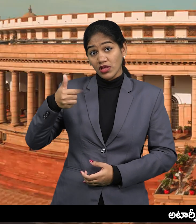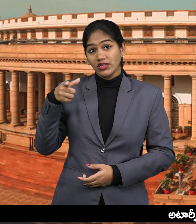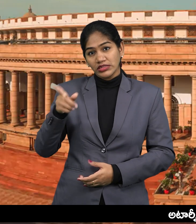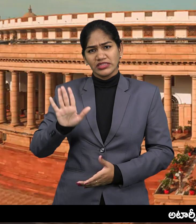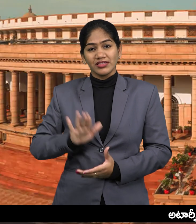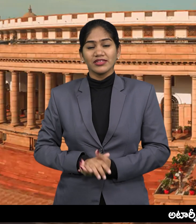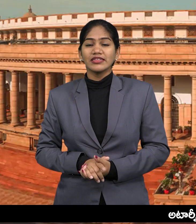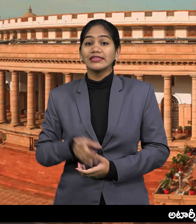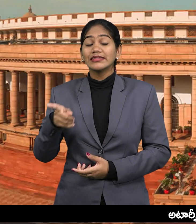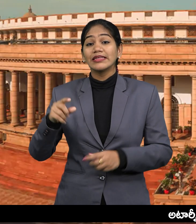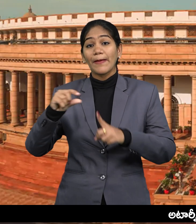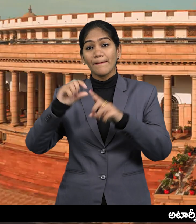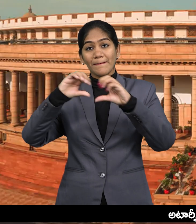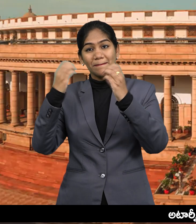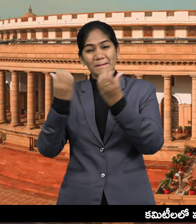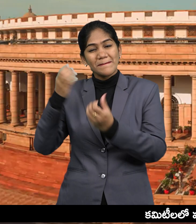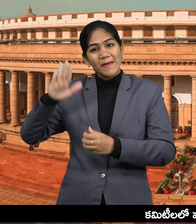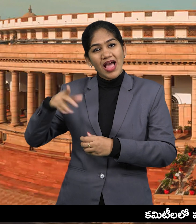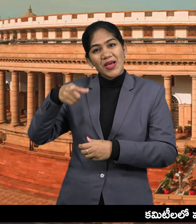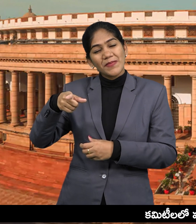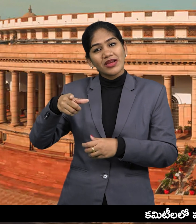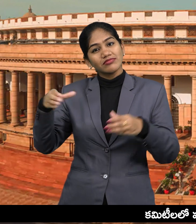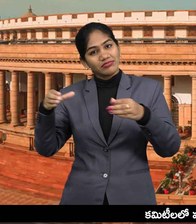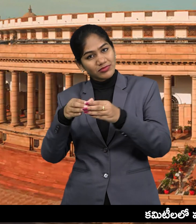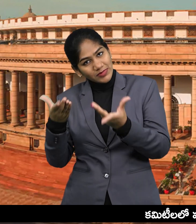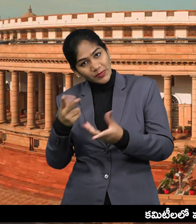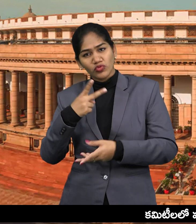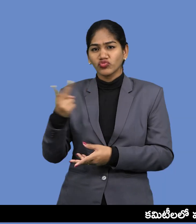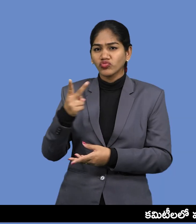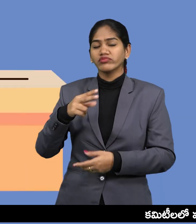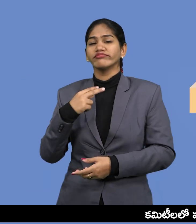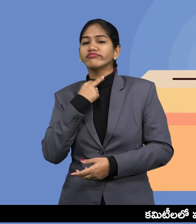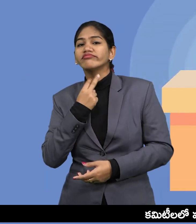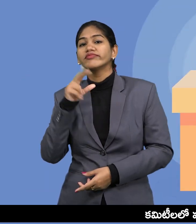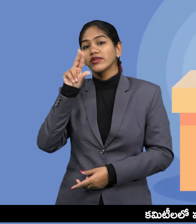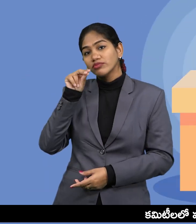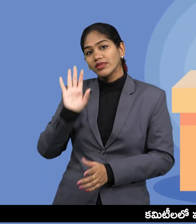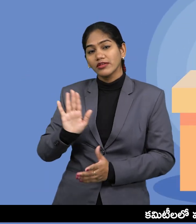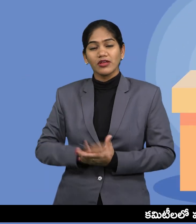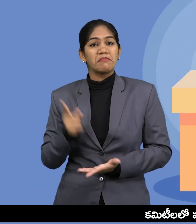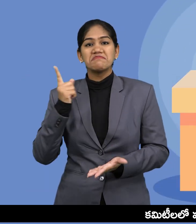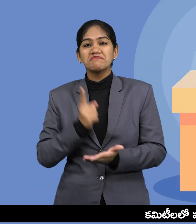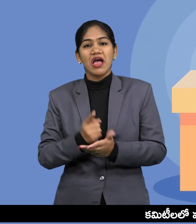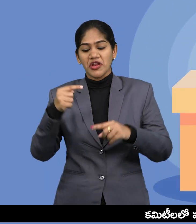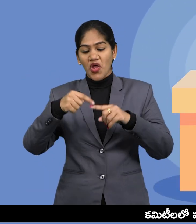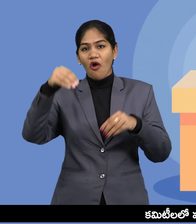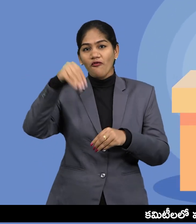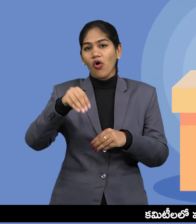అటార్నీ జనరల్ పార్లమెంటు మరియు కమిటీలలో మాట్లాడగలరు, కానీ ఓటు వేయలేరు.